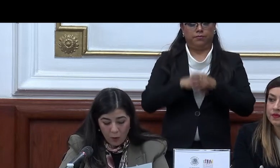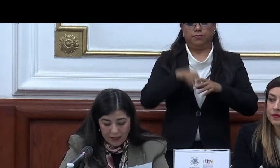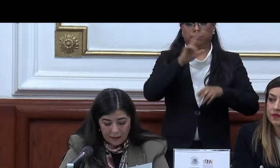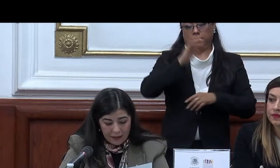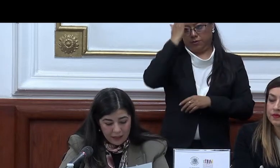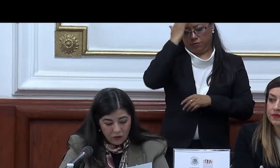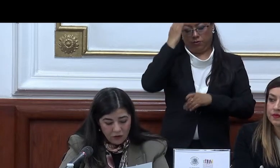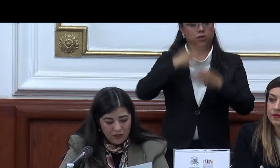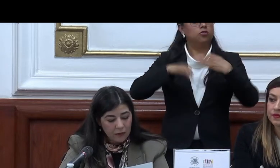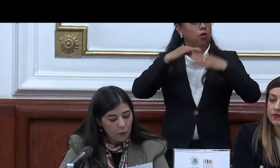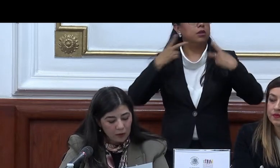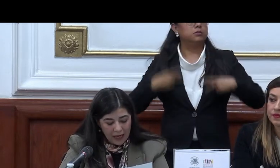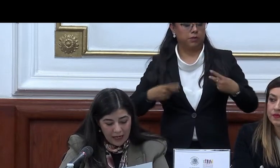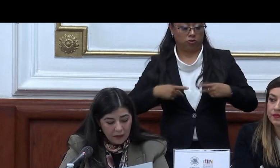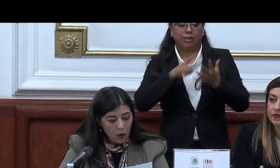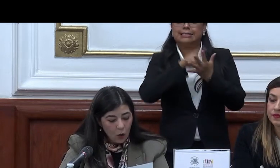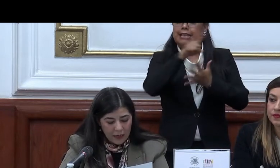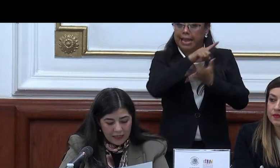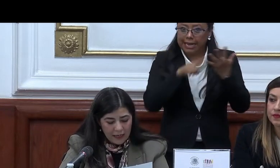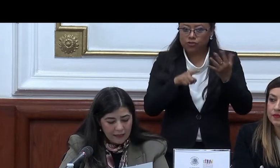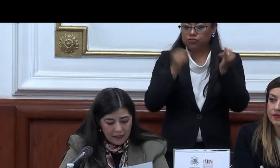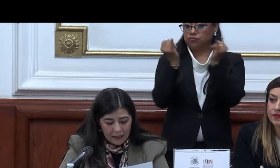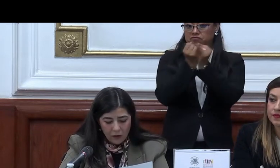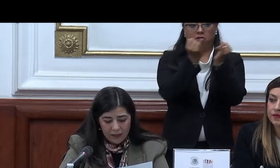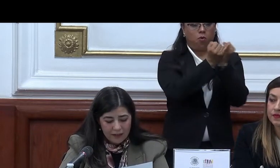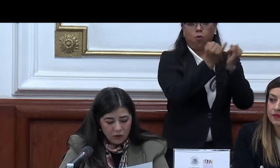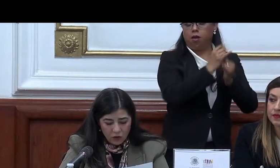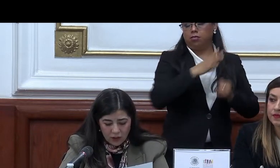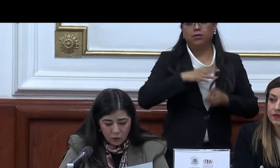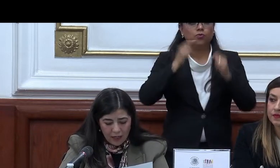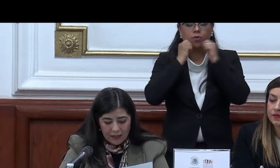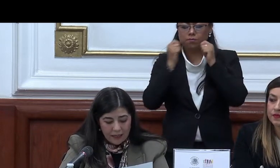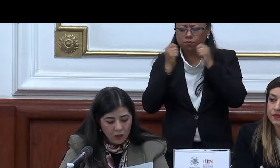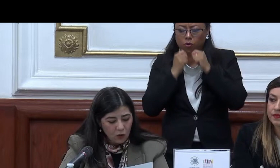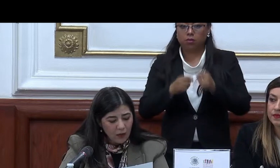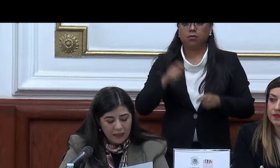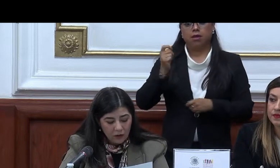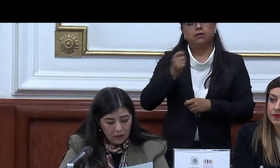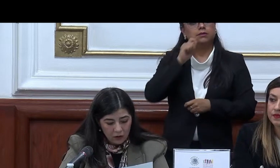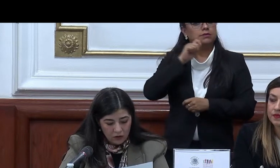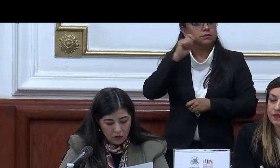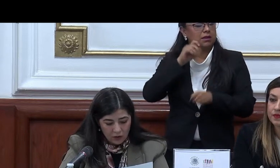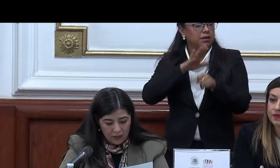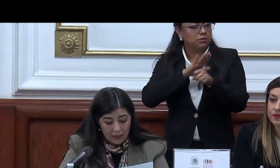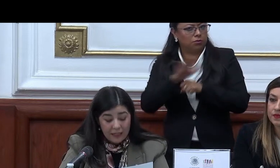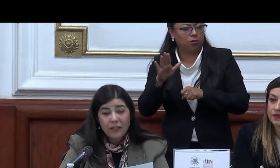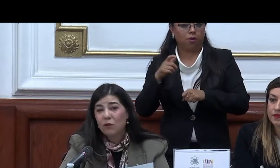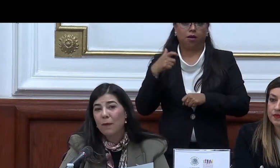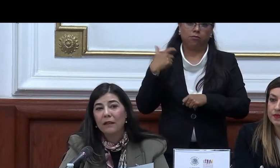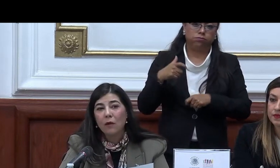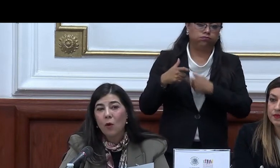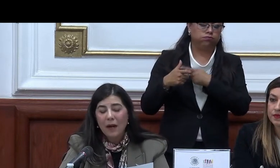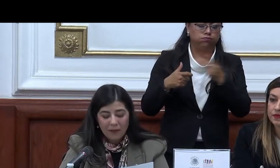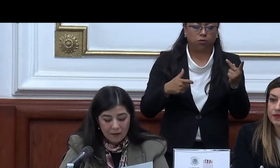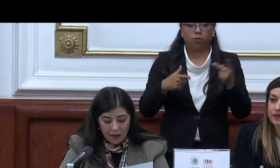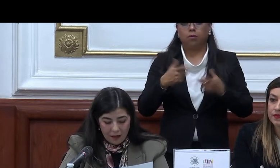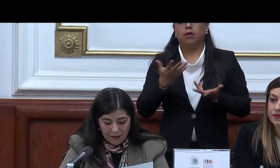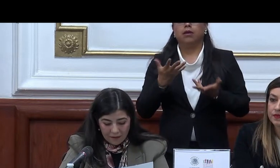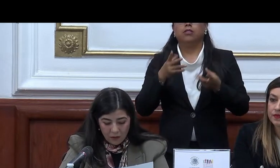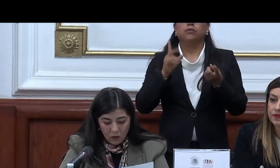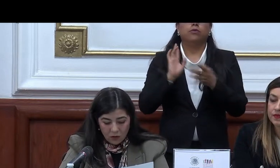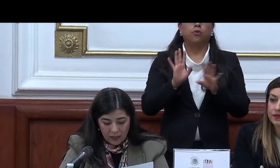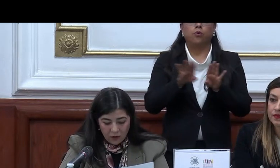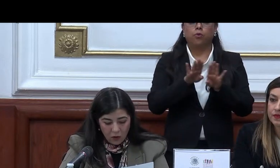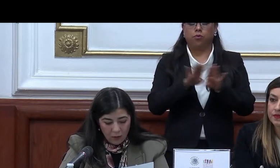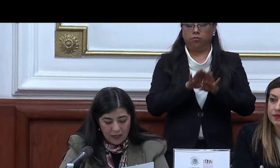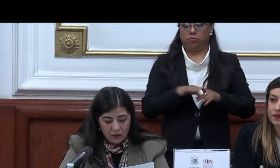como iguales en derechos, sin importar origen, género, orientación sexual, religión o cualquier otra condición. Y esto es particularmente relevante